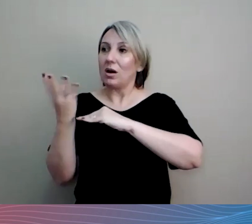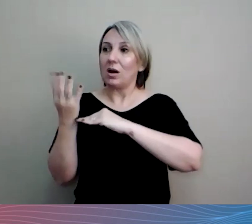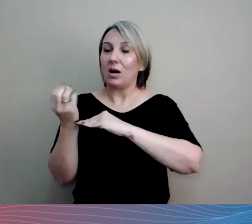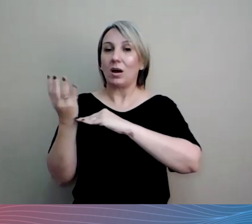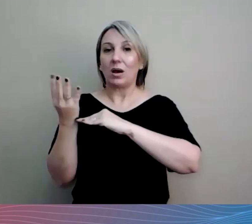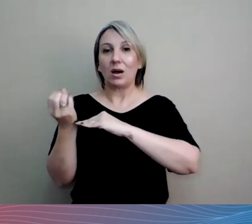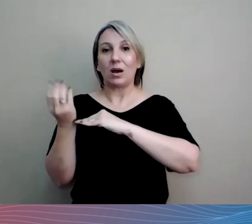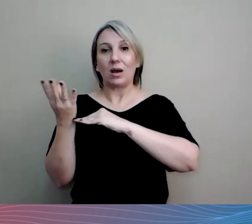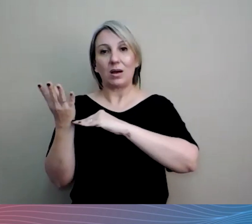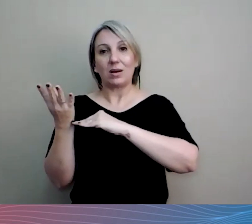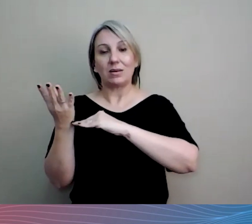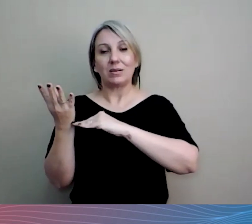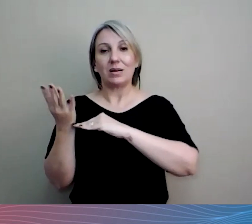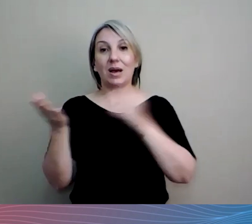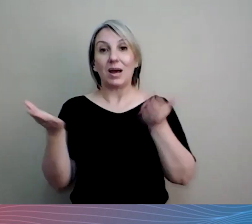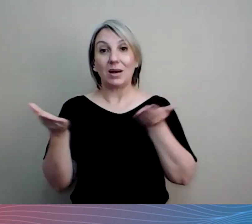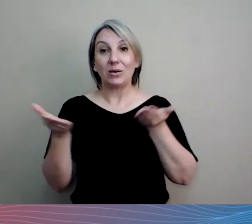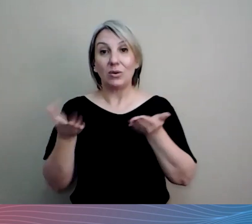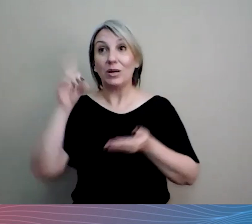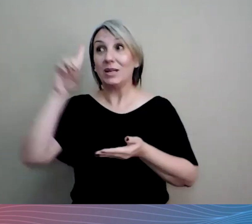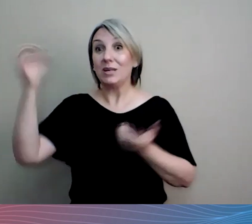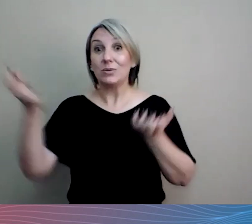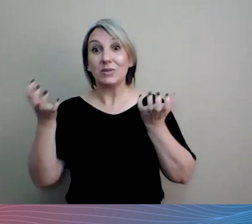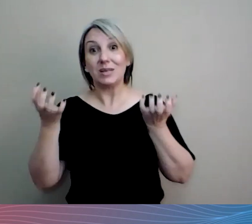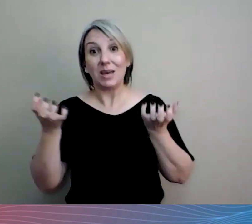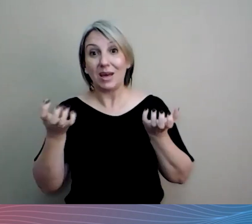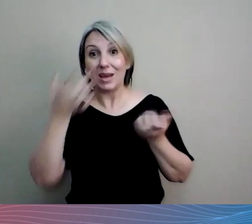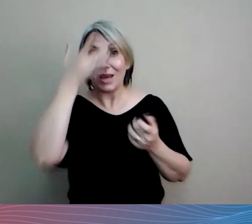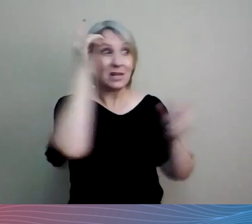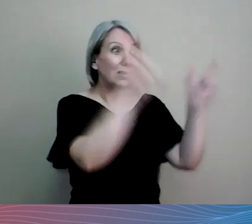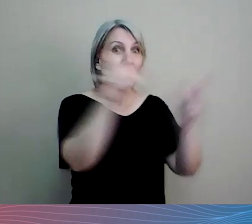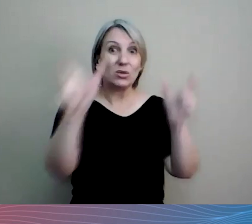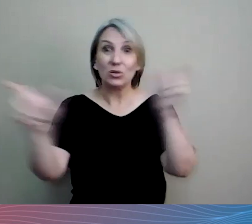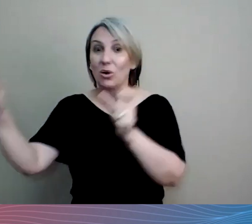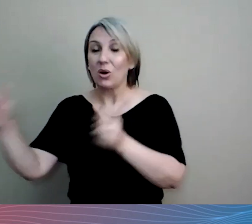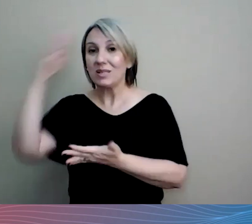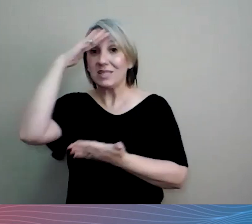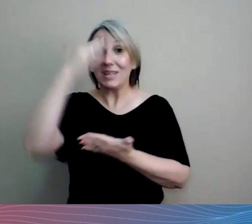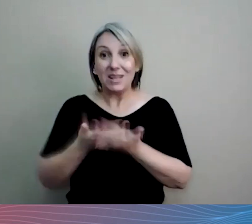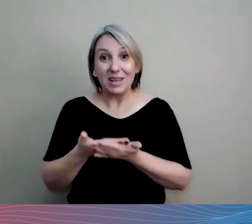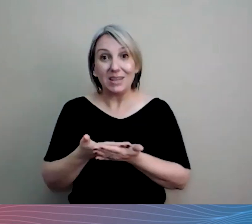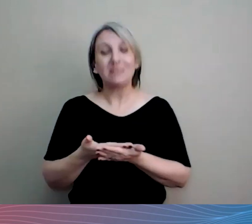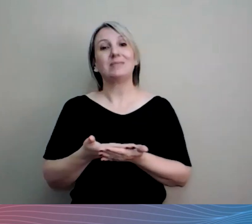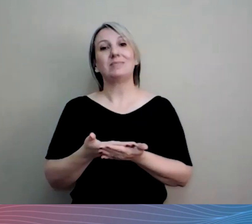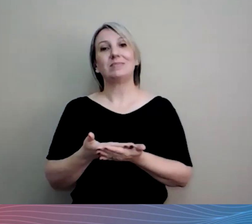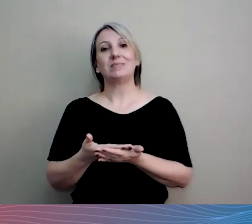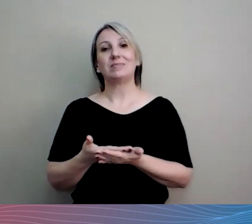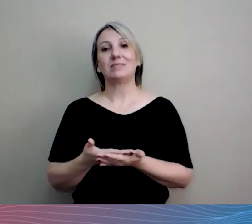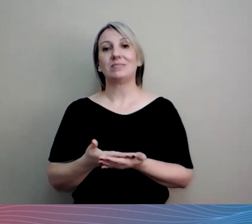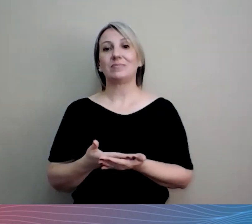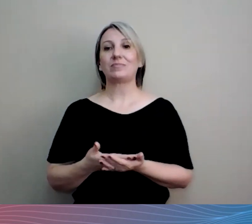creem. Por isso Ele levantou no último dia da festa, o grande dia da festa. Em João capítulo 7,